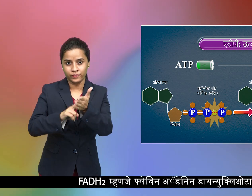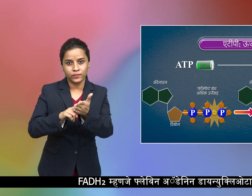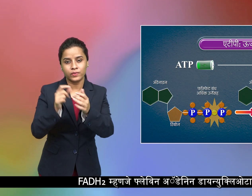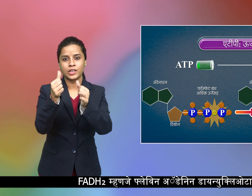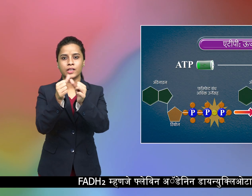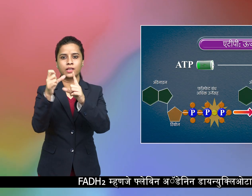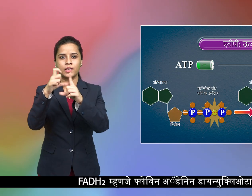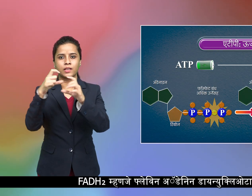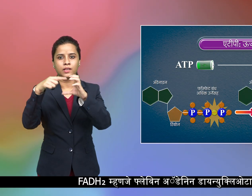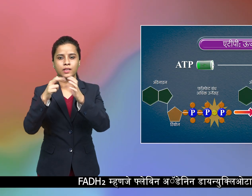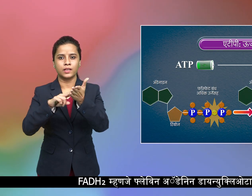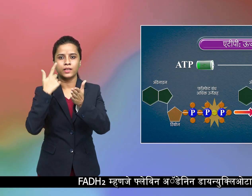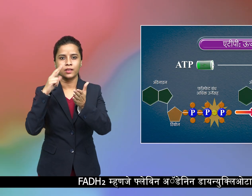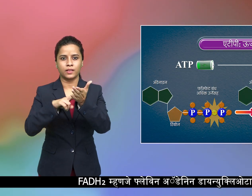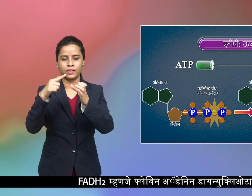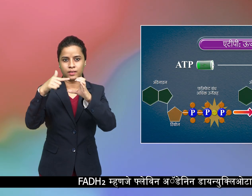डायन्यूक्लिओटाइड.